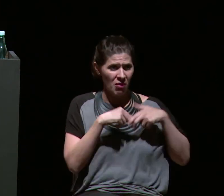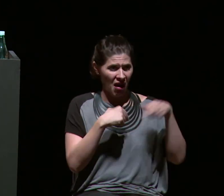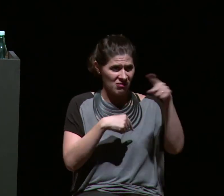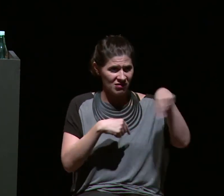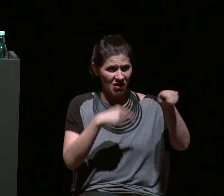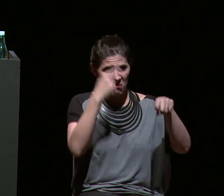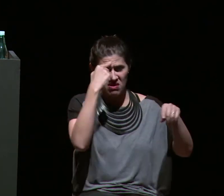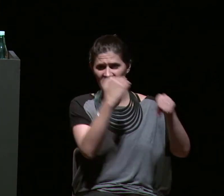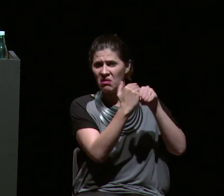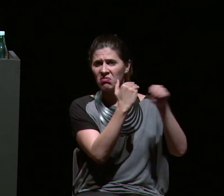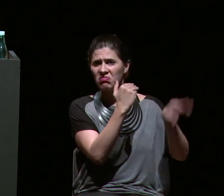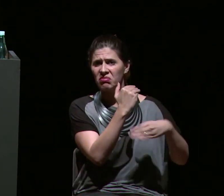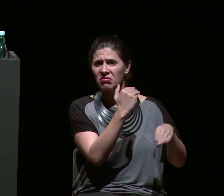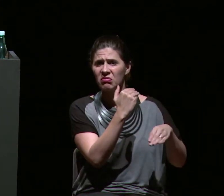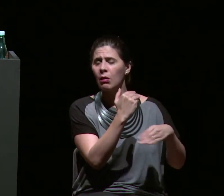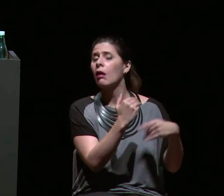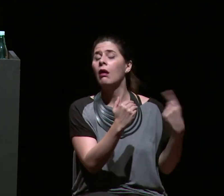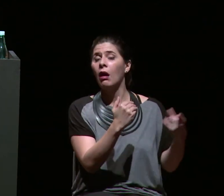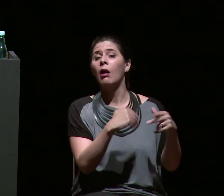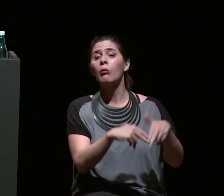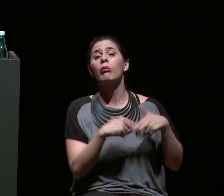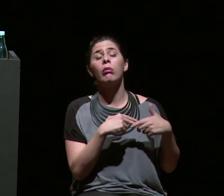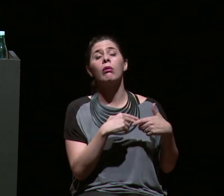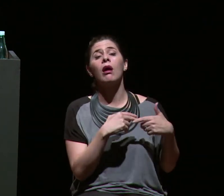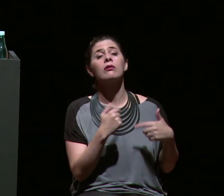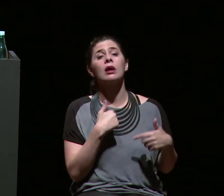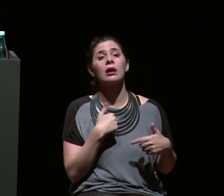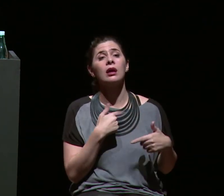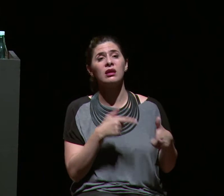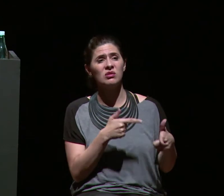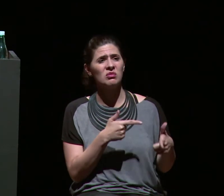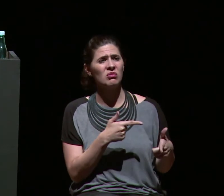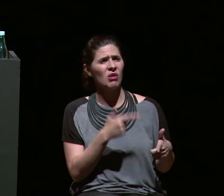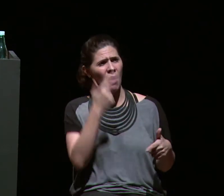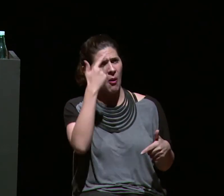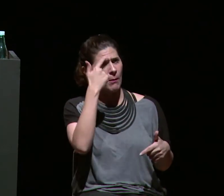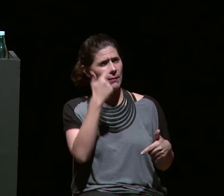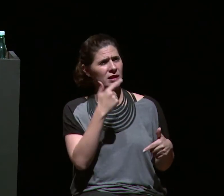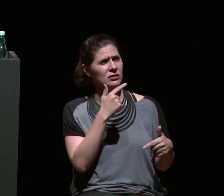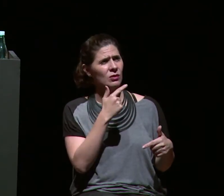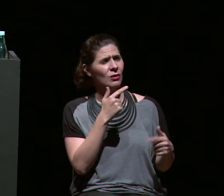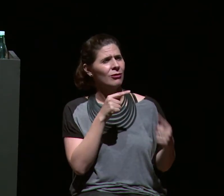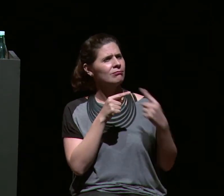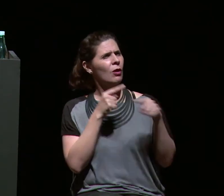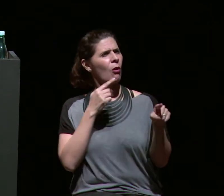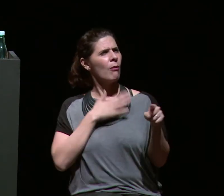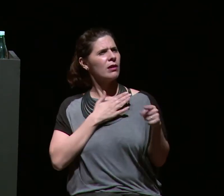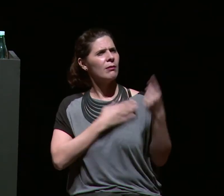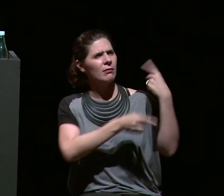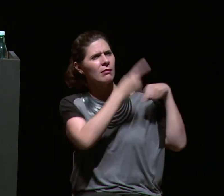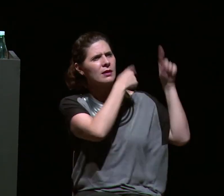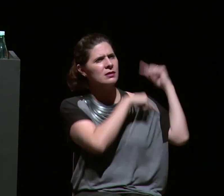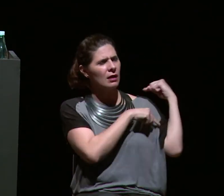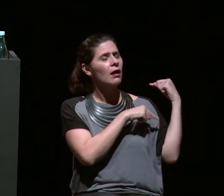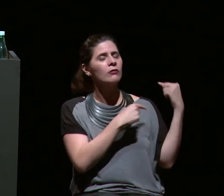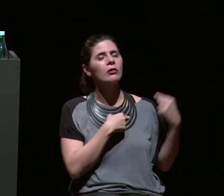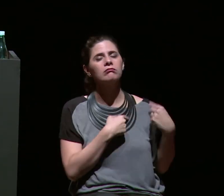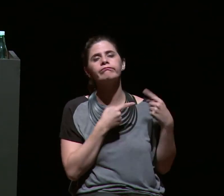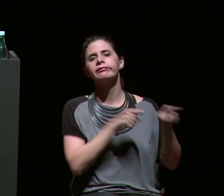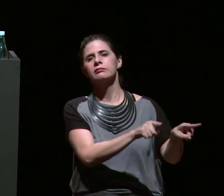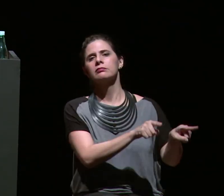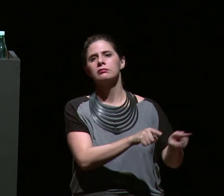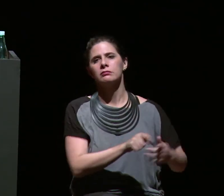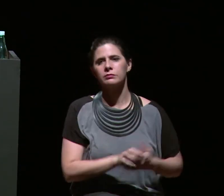sempre tentativas de repelir tudo aquilo que algum dia eu considerei indigno dos meus antepassados. Nesse